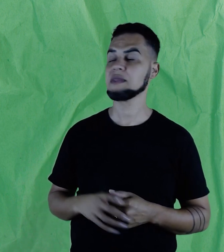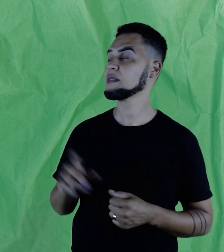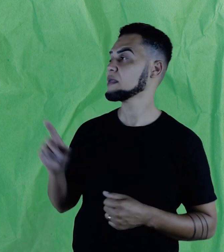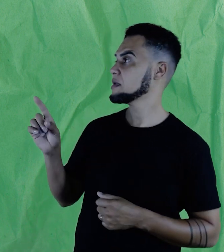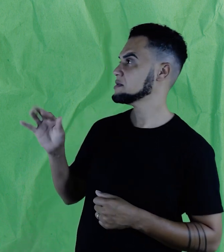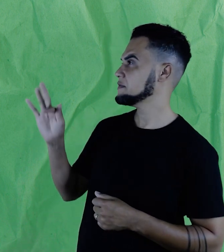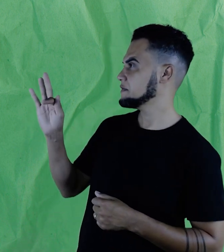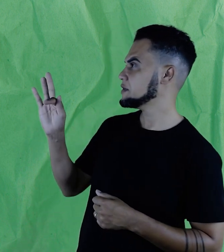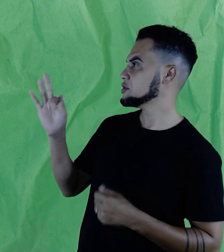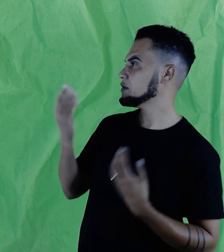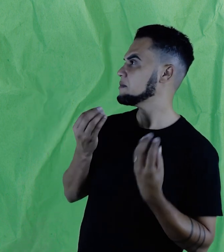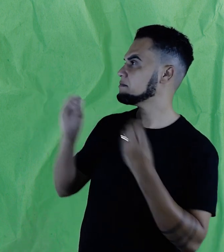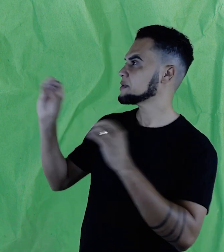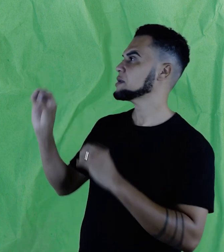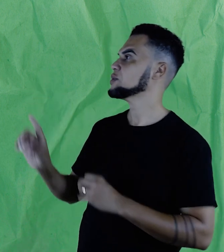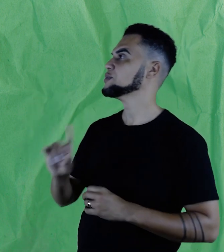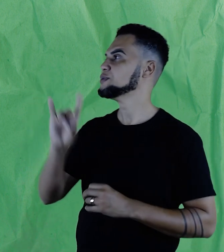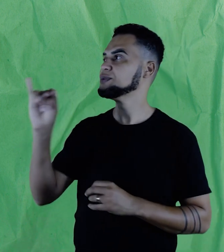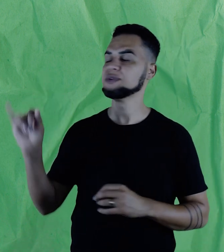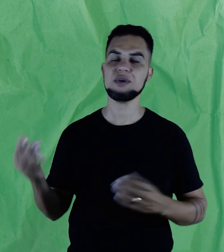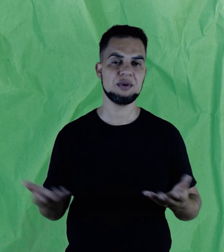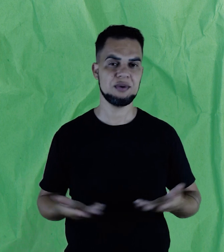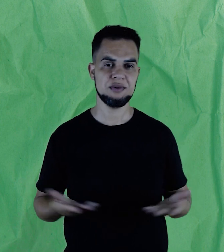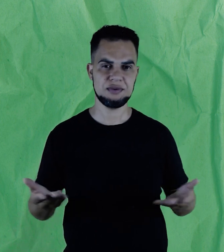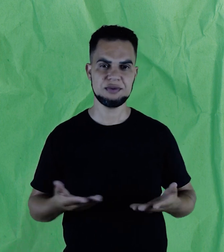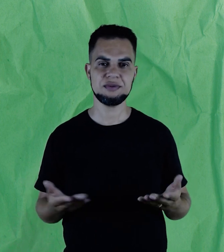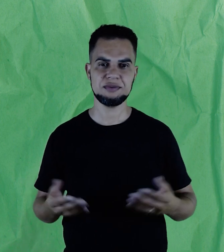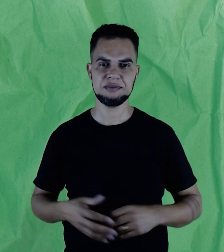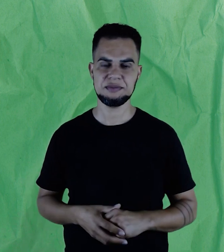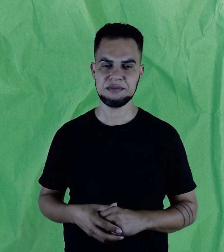Esse finish eu vou colocar com a data de hoje,